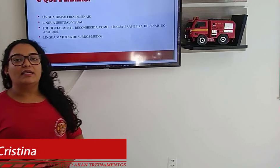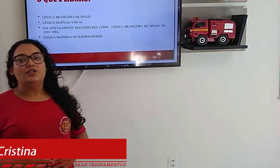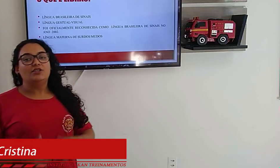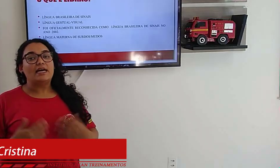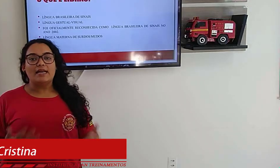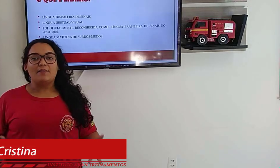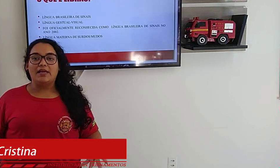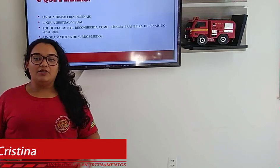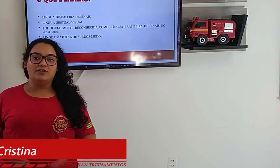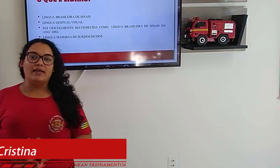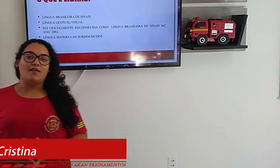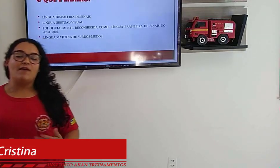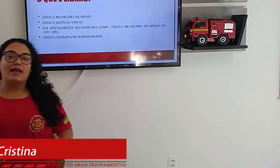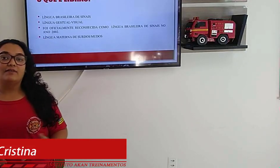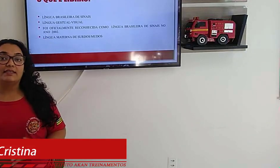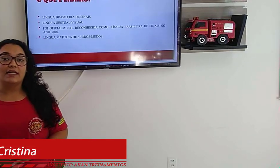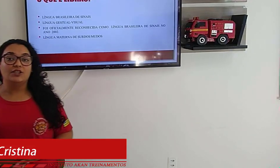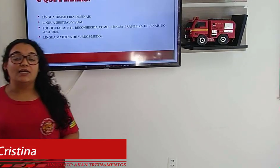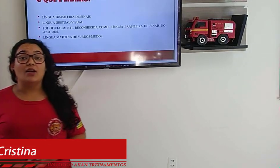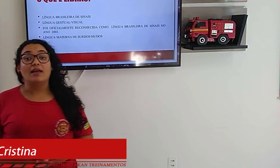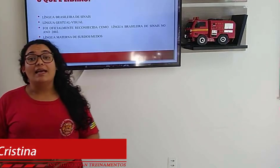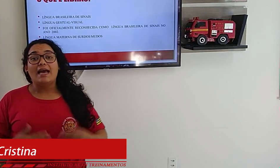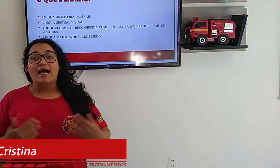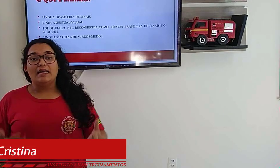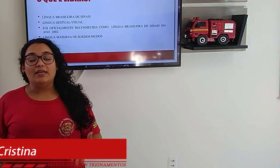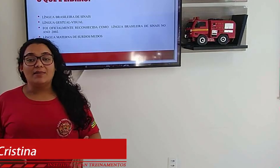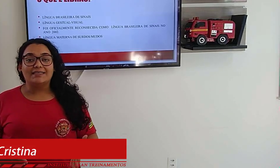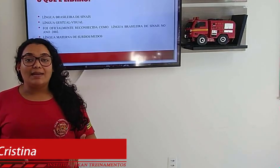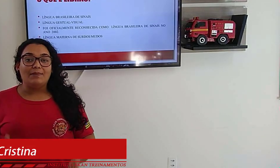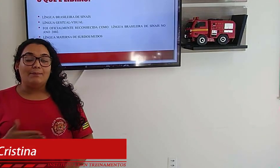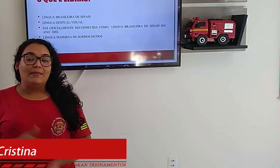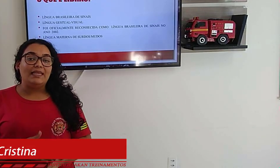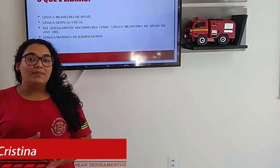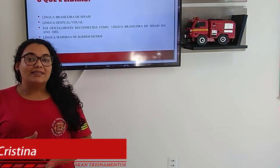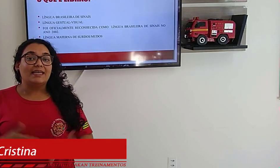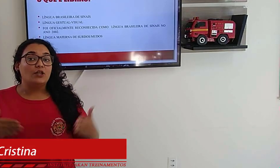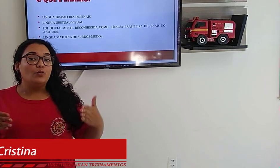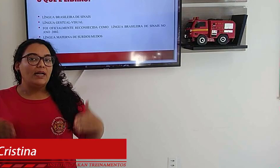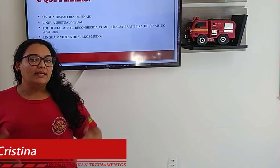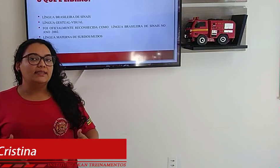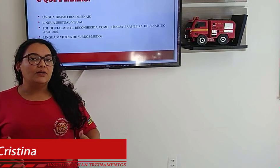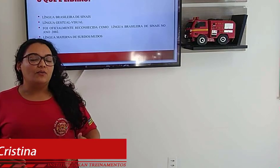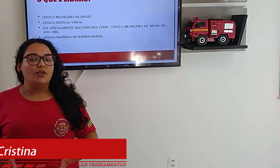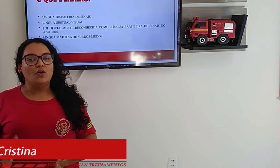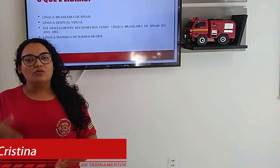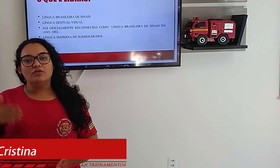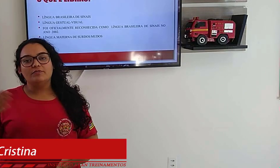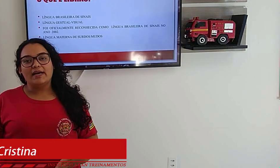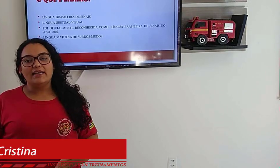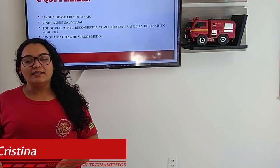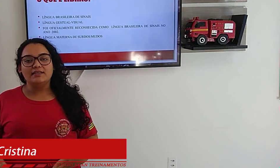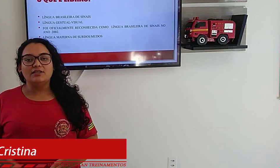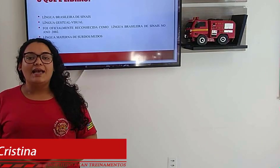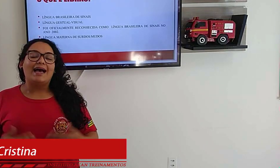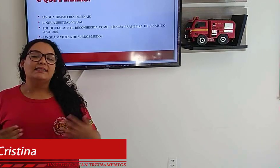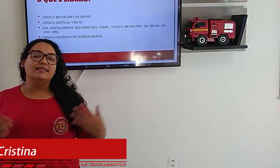vocês diariamente, né, que eu falava na sala de aula, a Libras é Libras aqui no Brasil. Em outros países, a